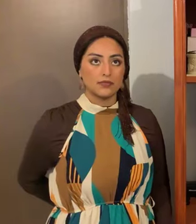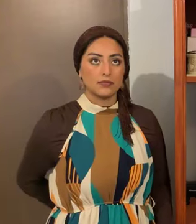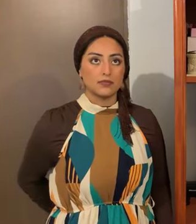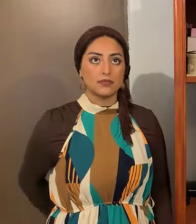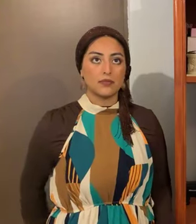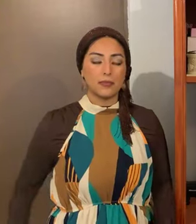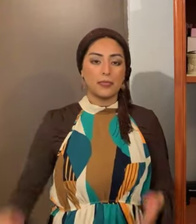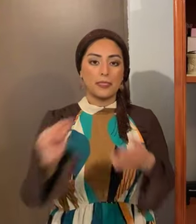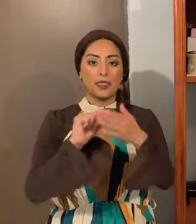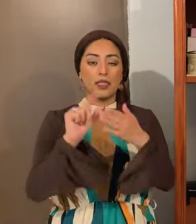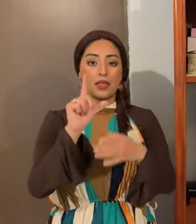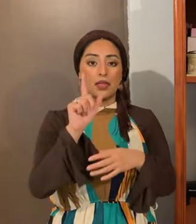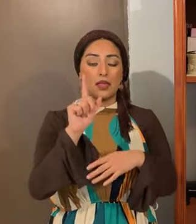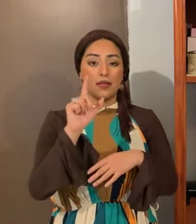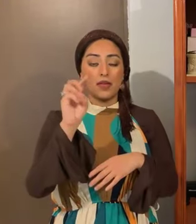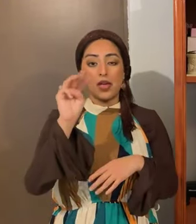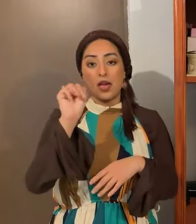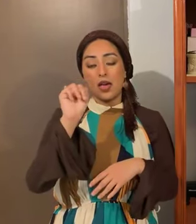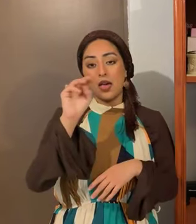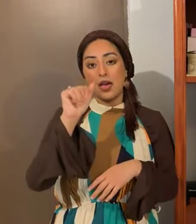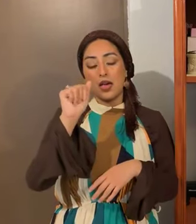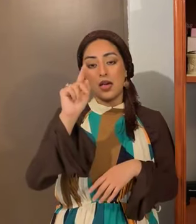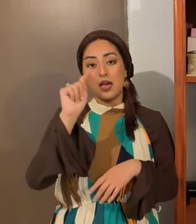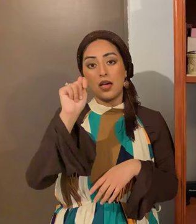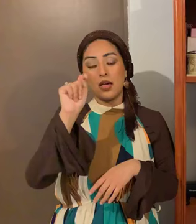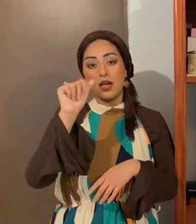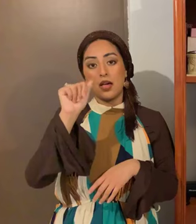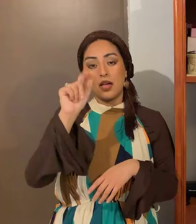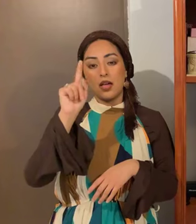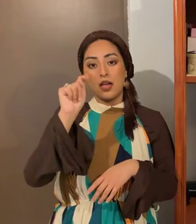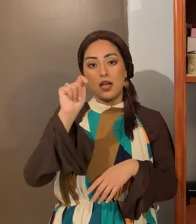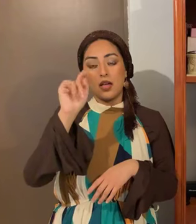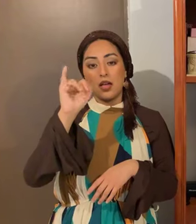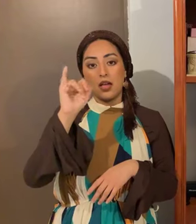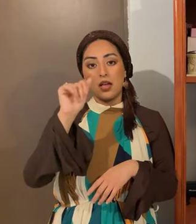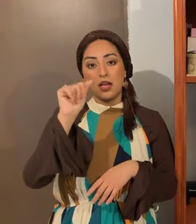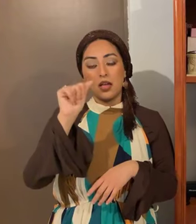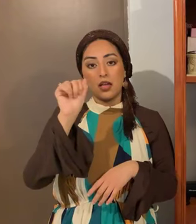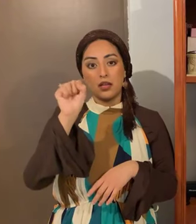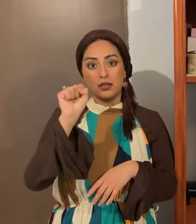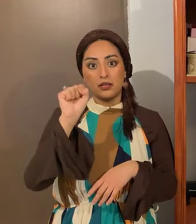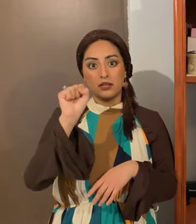Verso 21. Matatías, Elifelehu,